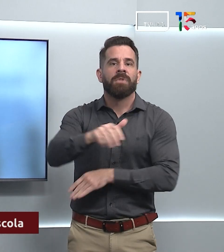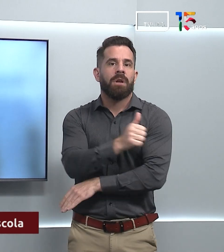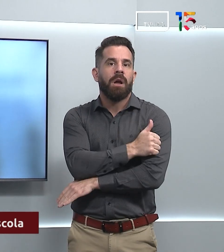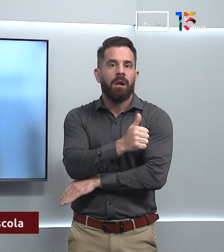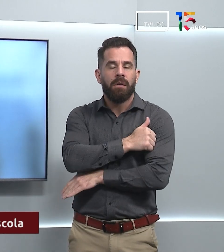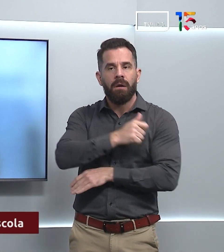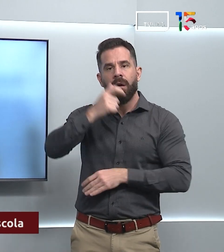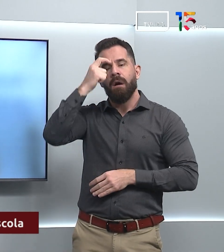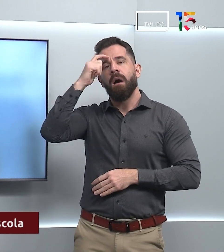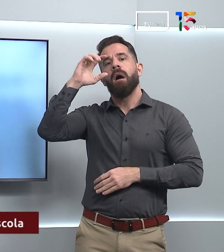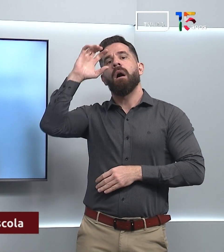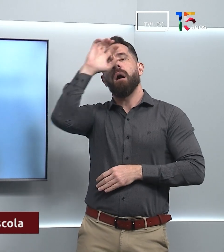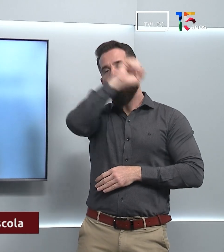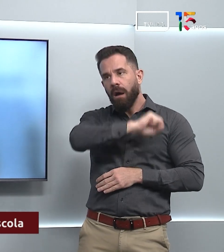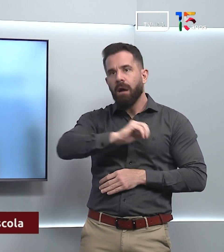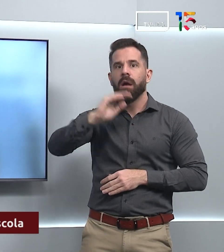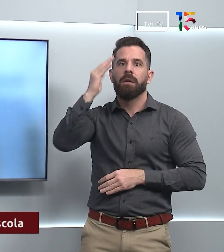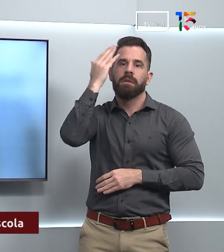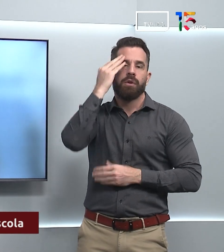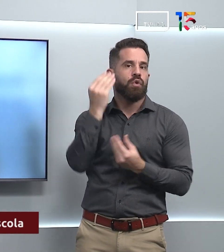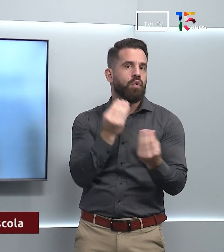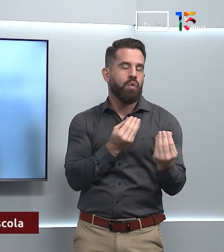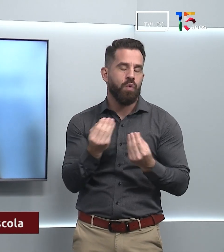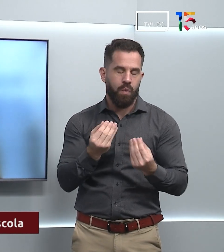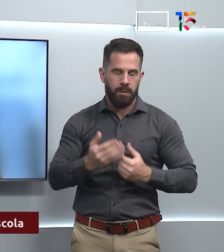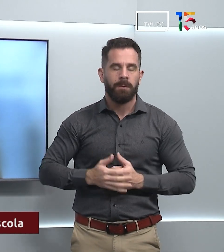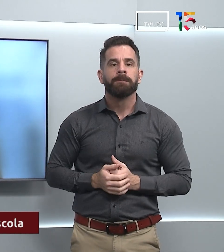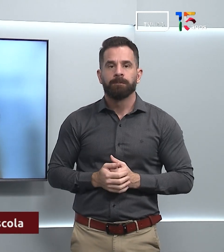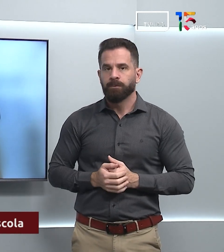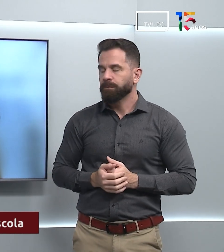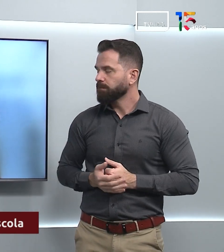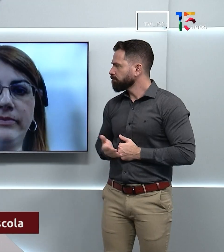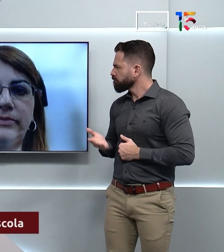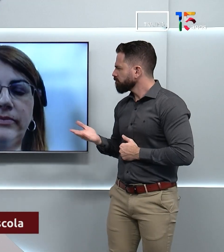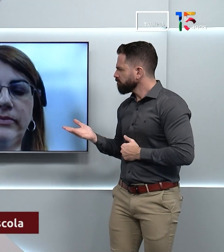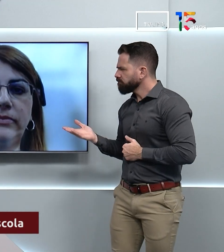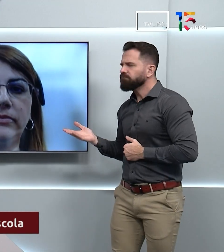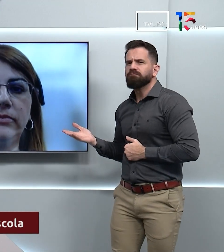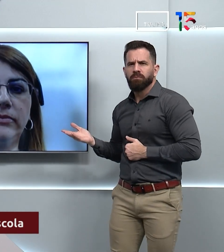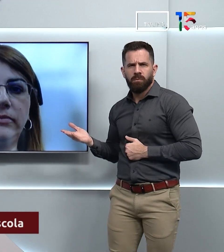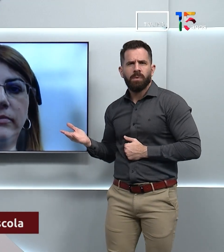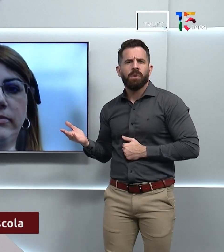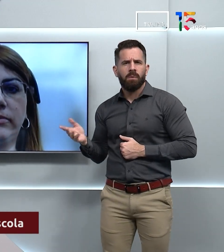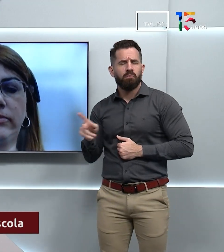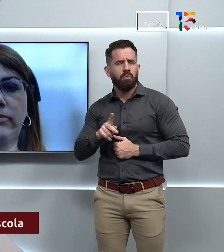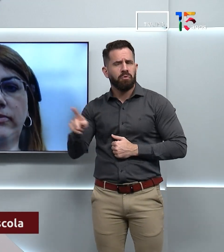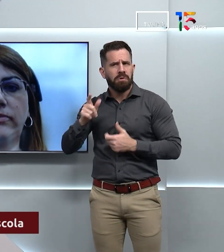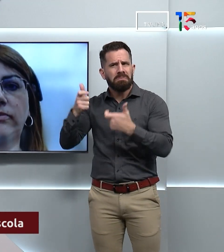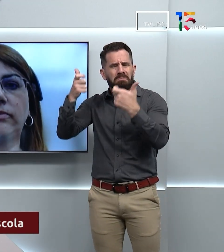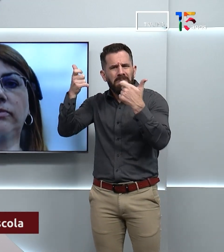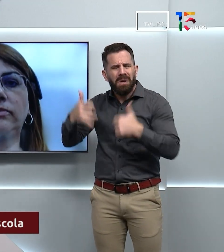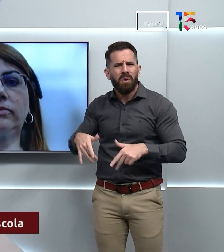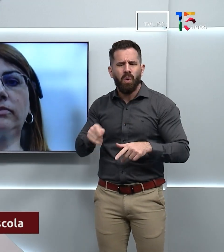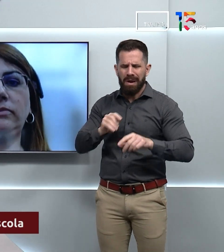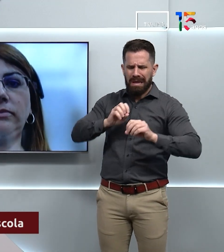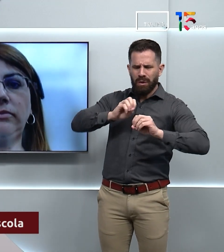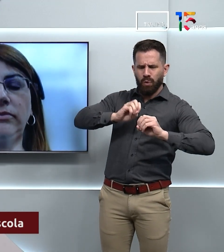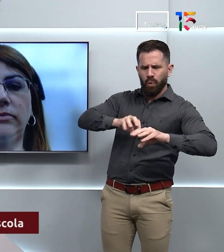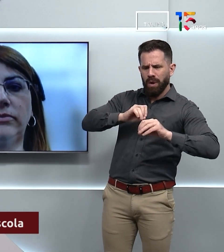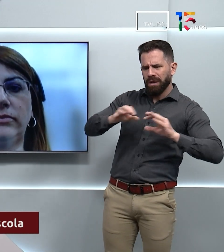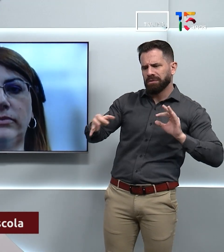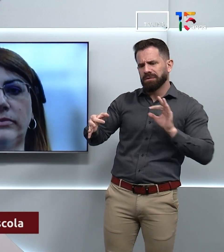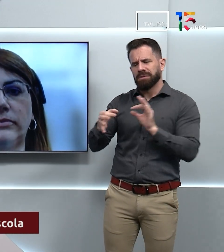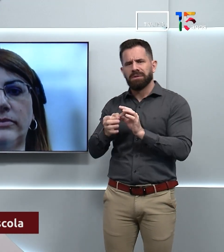da sociedade esse pilar. Bom, professora, a senhora falou de educação midiática. O que seria isso e